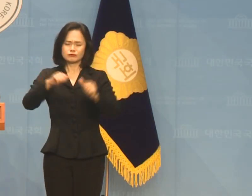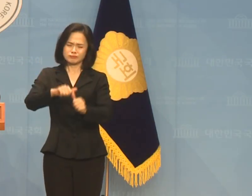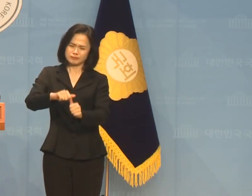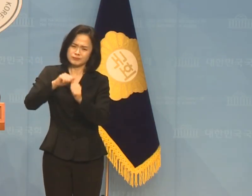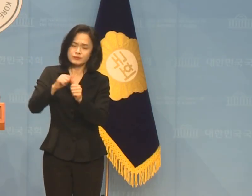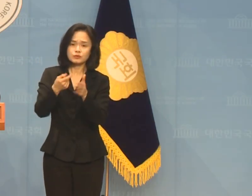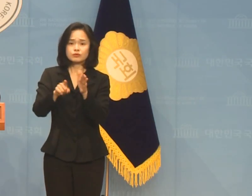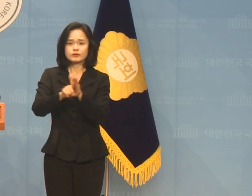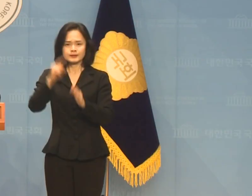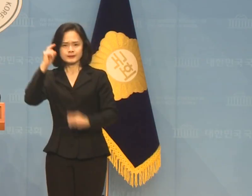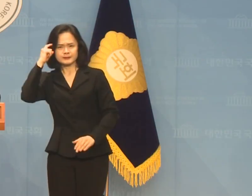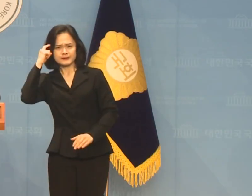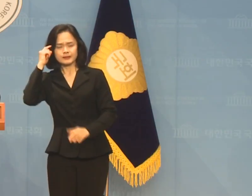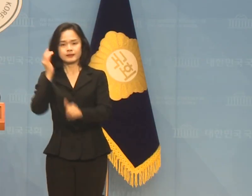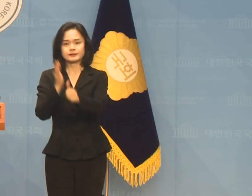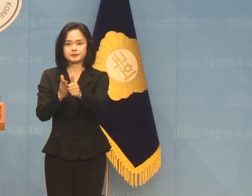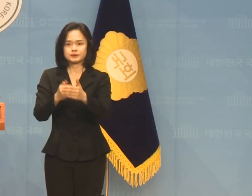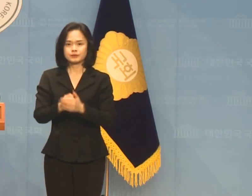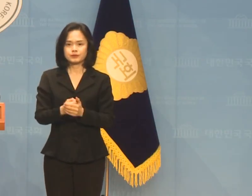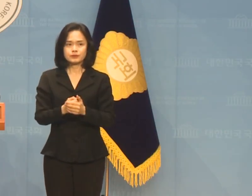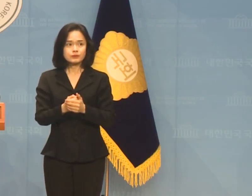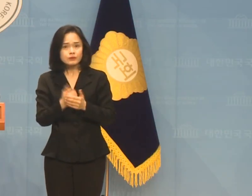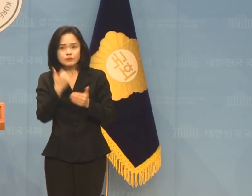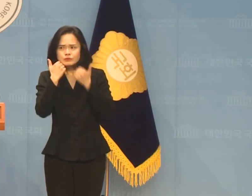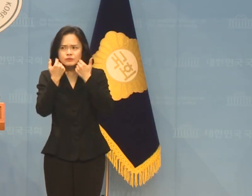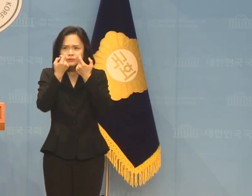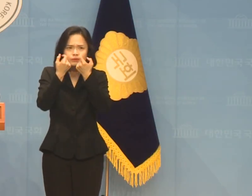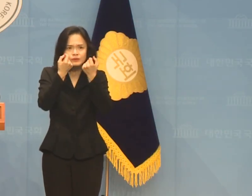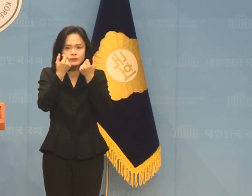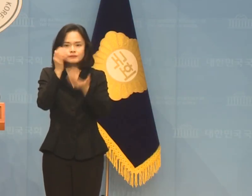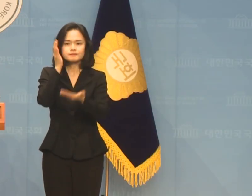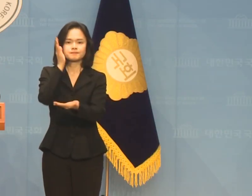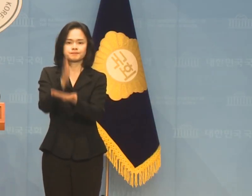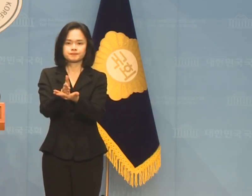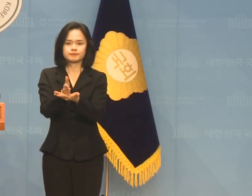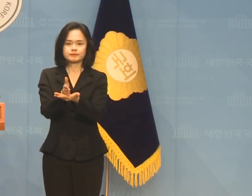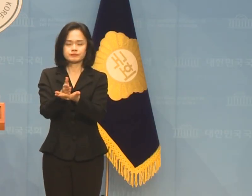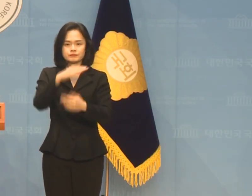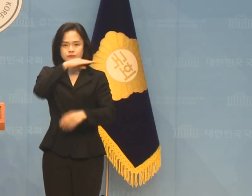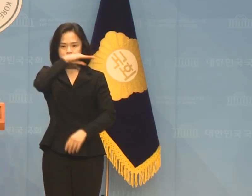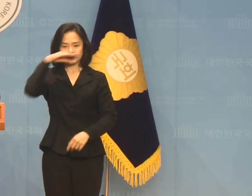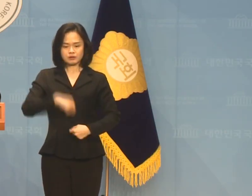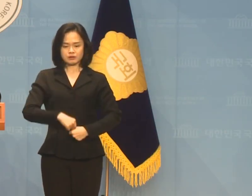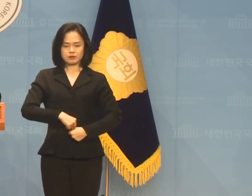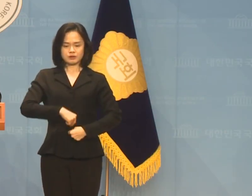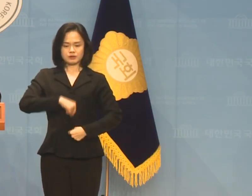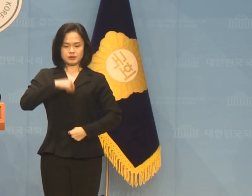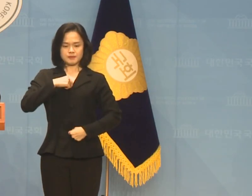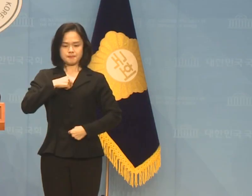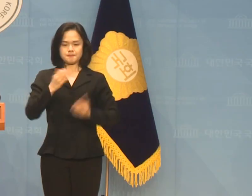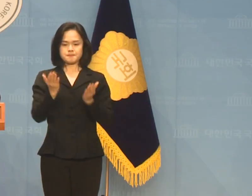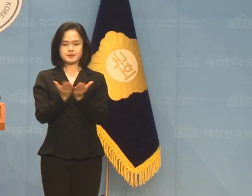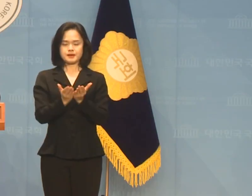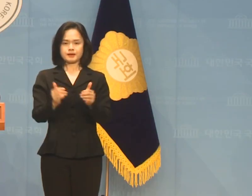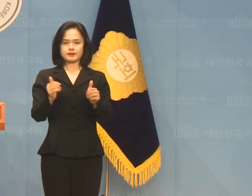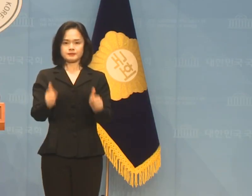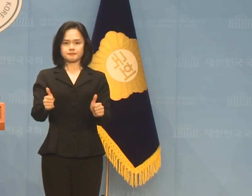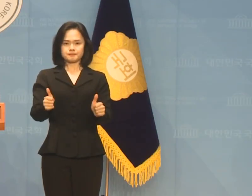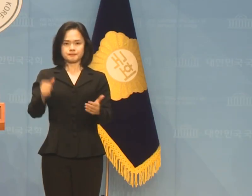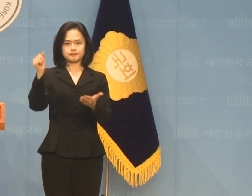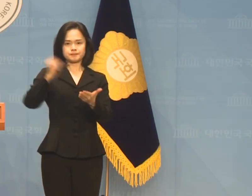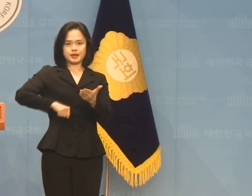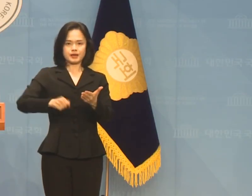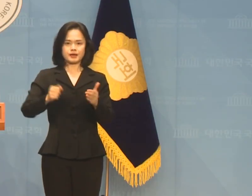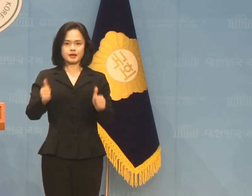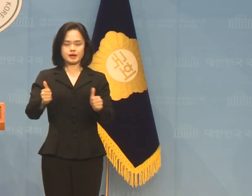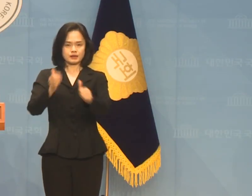말고 정의롭게 판단하십시오. 다시는 박근혜 대통령 탄핵 때와 같은 그런